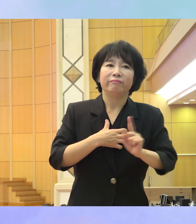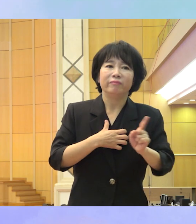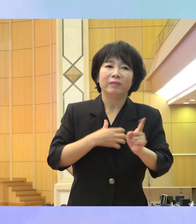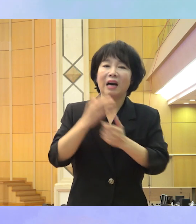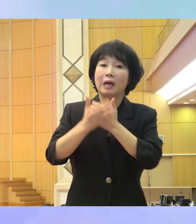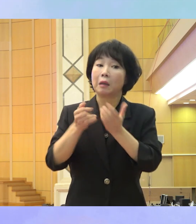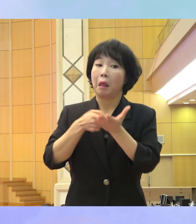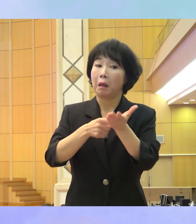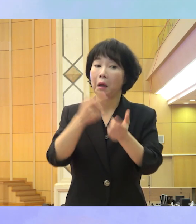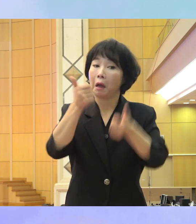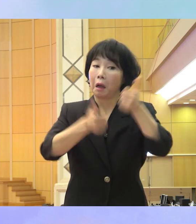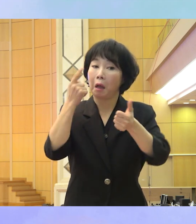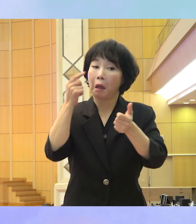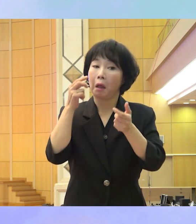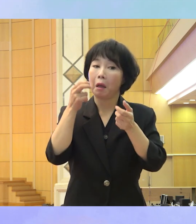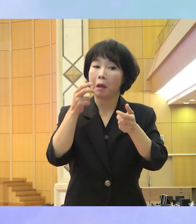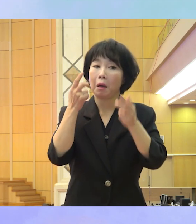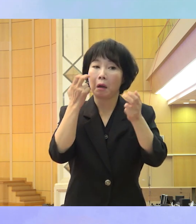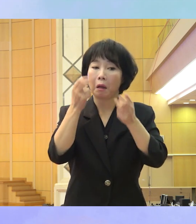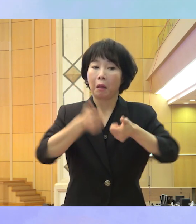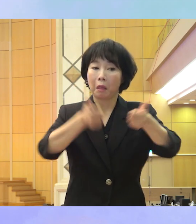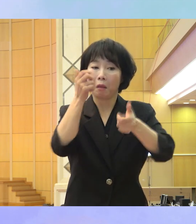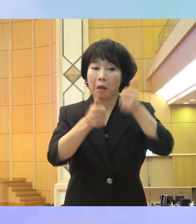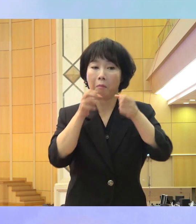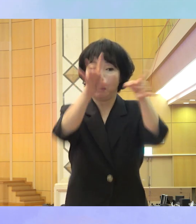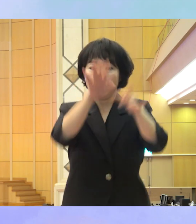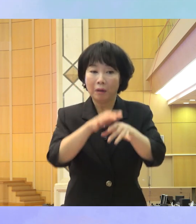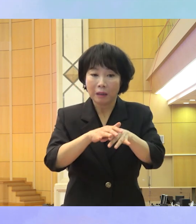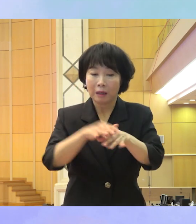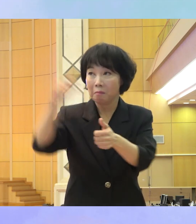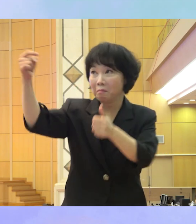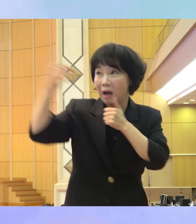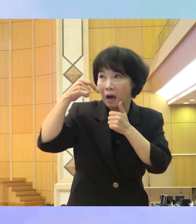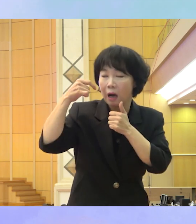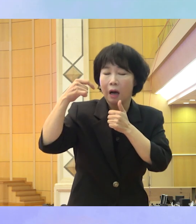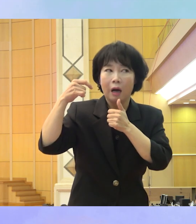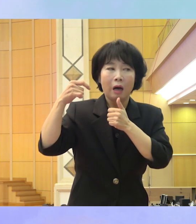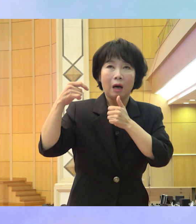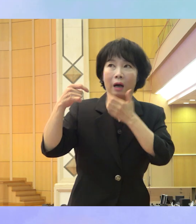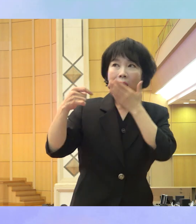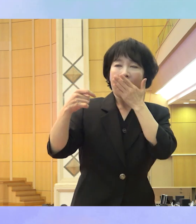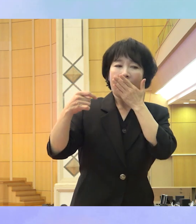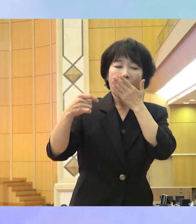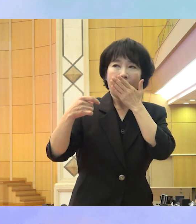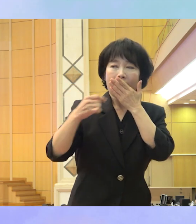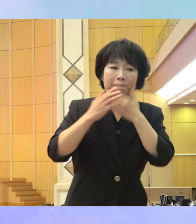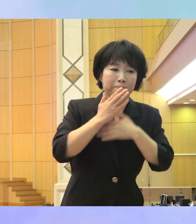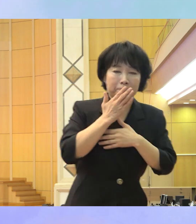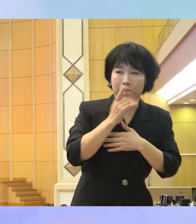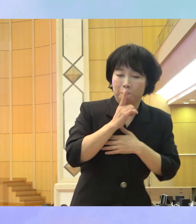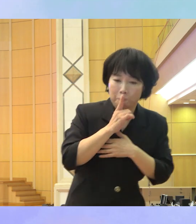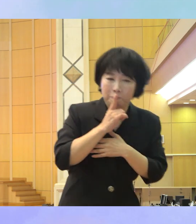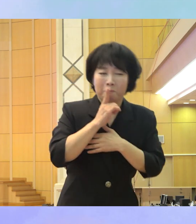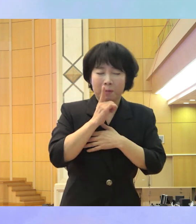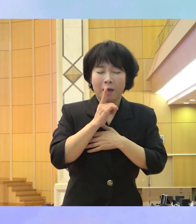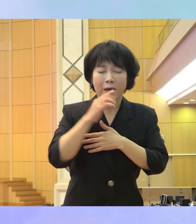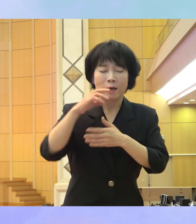그런데 아브라함은 주님의 명령을 받고 3일 길을 모리아산에 가는 거야. 며칠